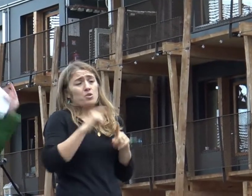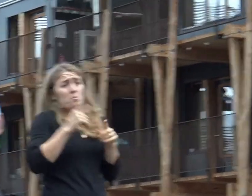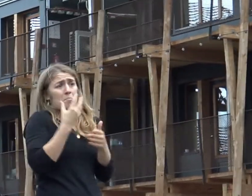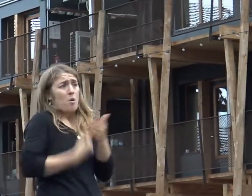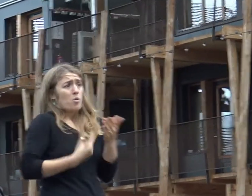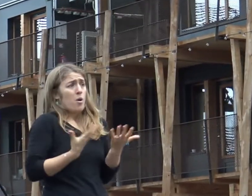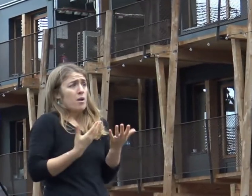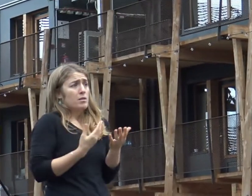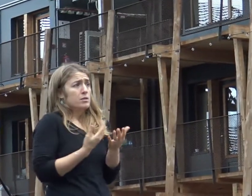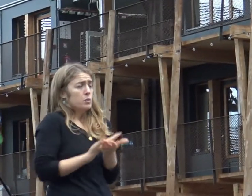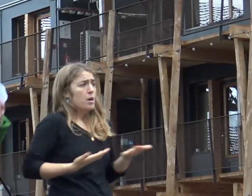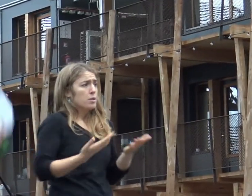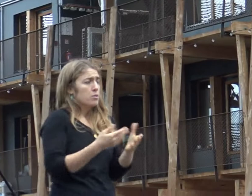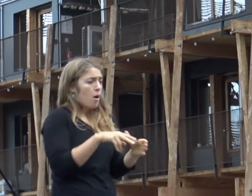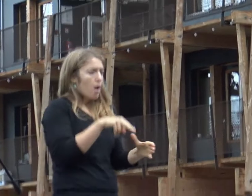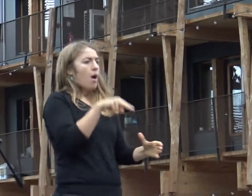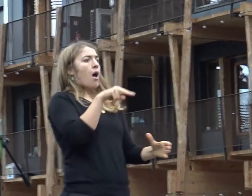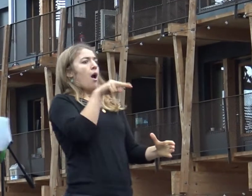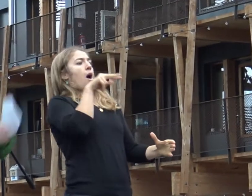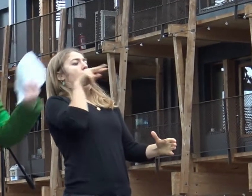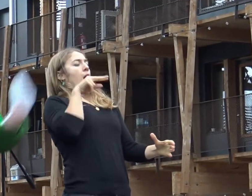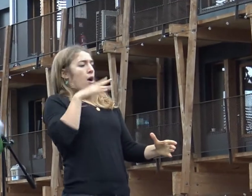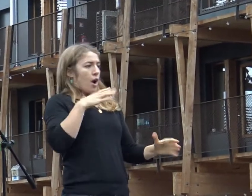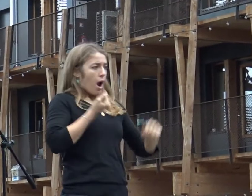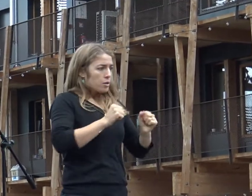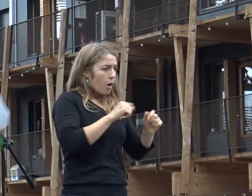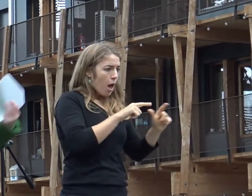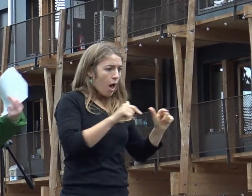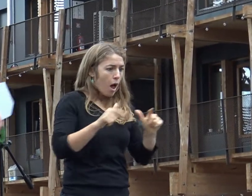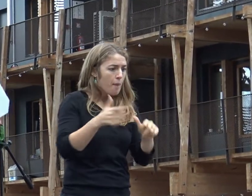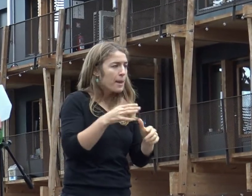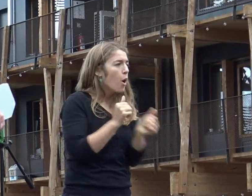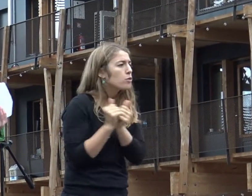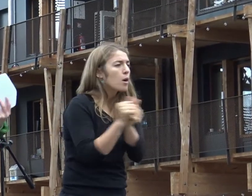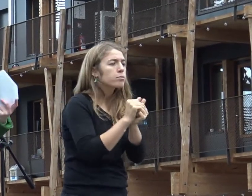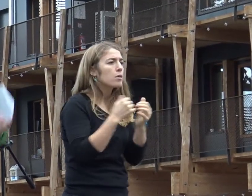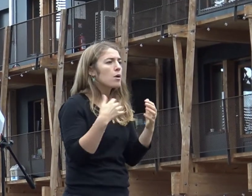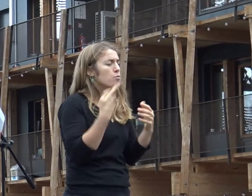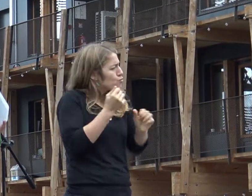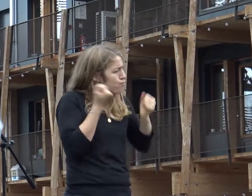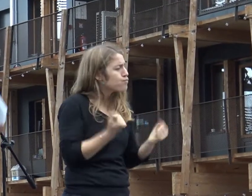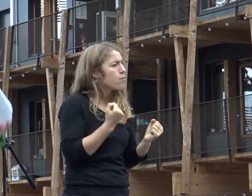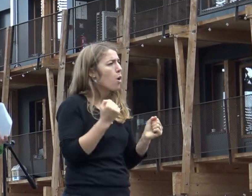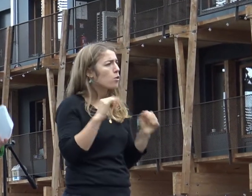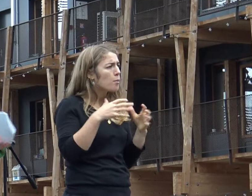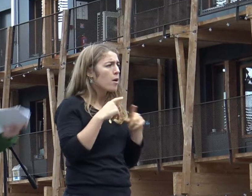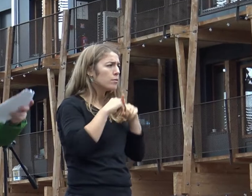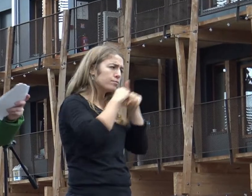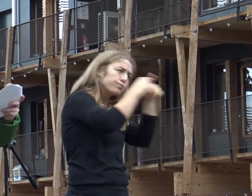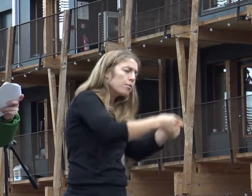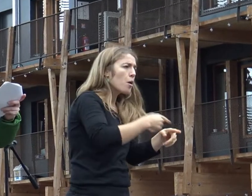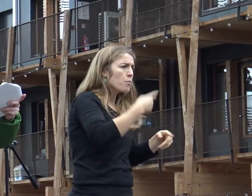un peu global, de se rendre compte qu'il y a déjà ces choses qui se font et comment on fait pour les faire plus ensemble et avoir plus d'impact ensemble sur un même